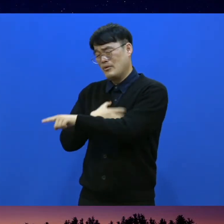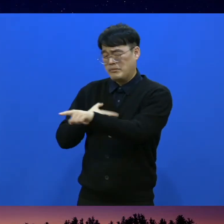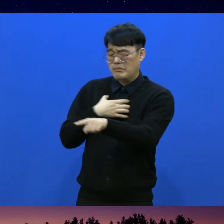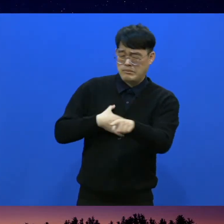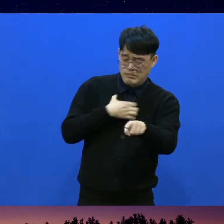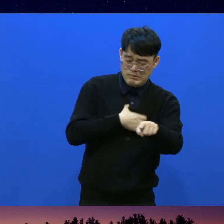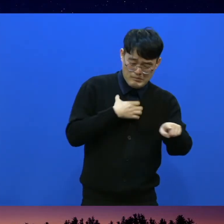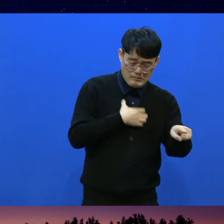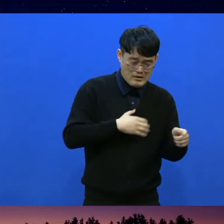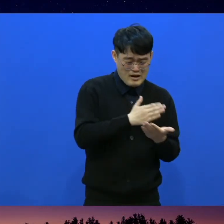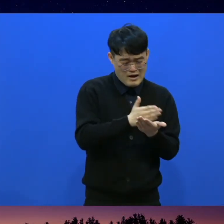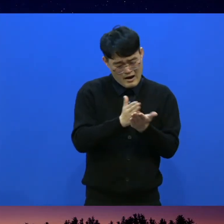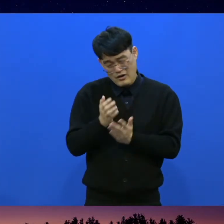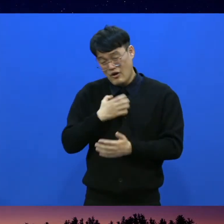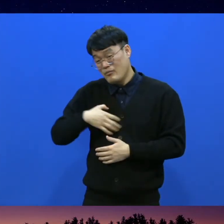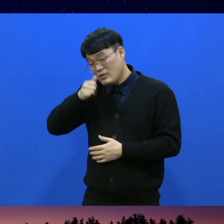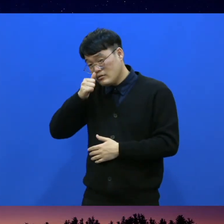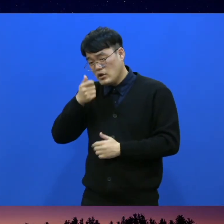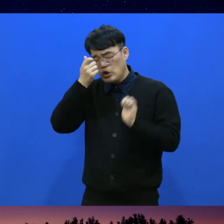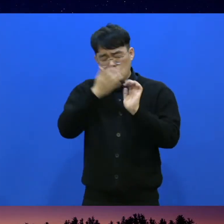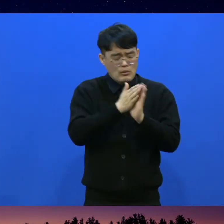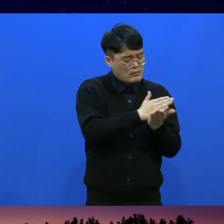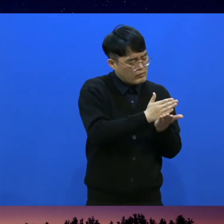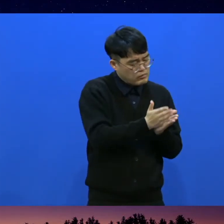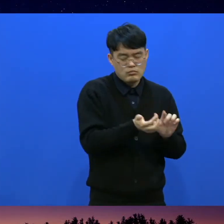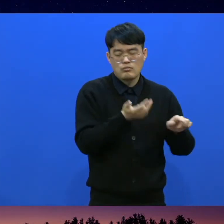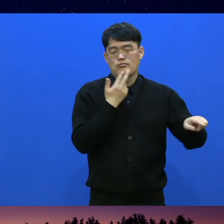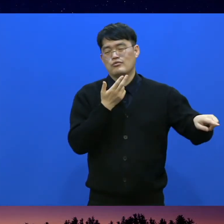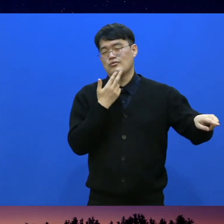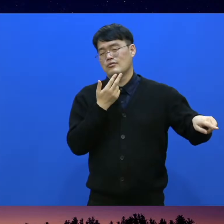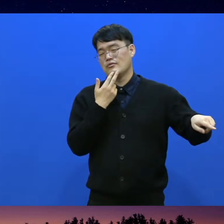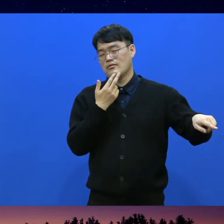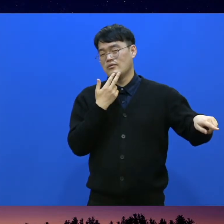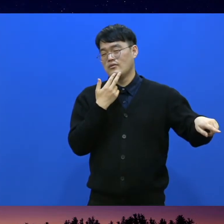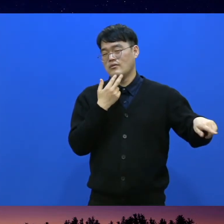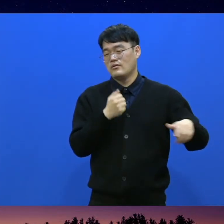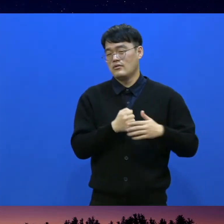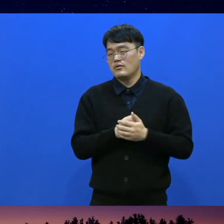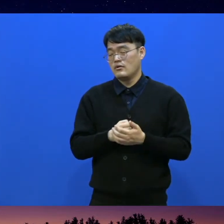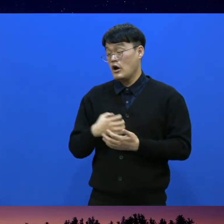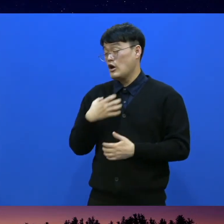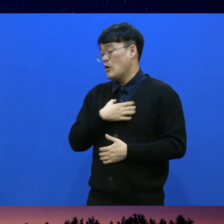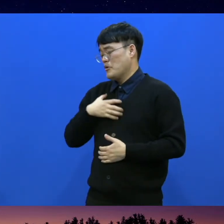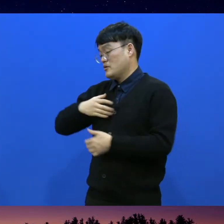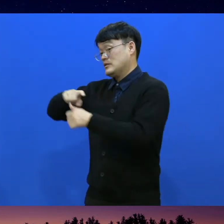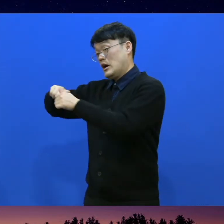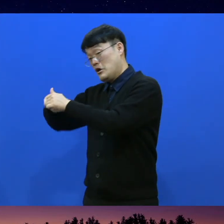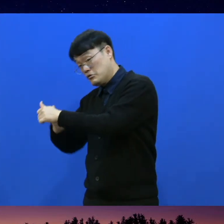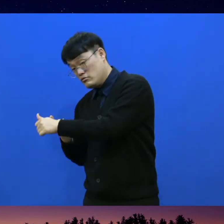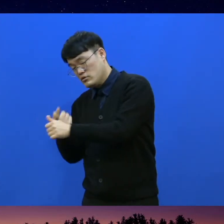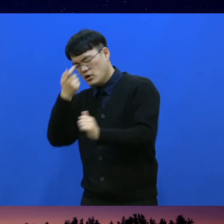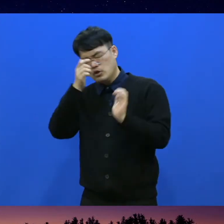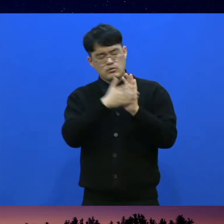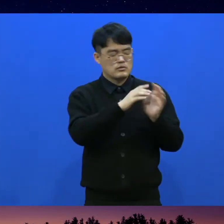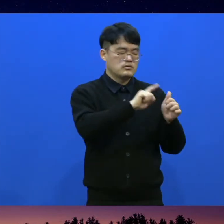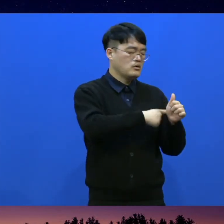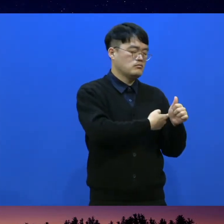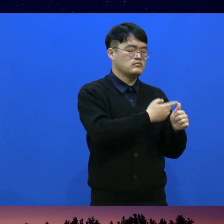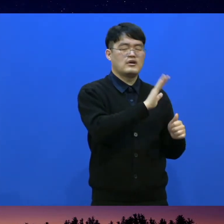염려는 매우 자연스럽게 하는데 기도는 자연스럽게 나오지가 않아요. 이게 뭐라고 해요? 빌립보서 4장 6절의 말에